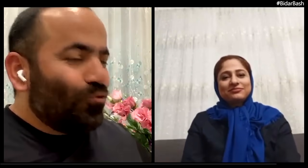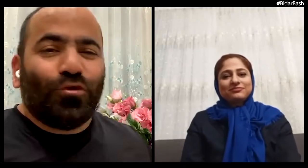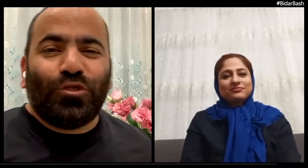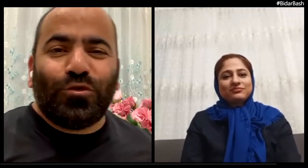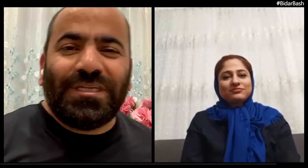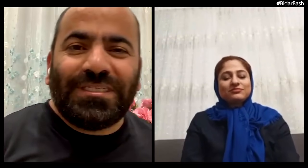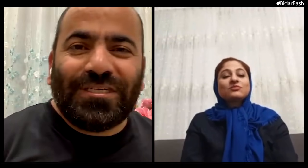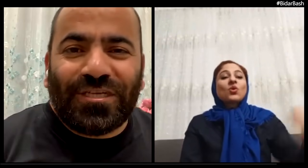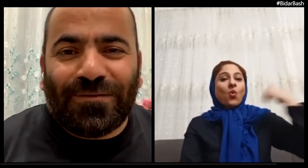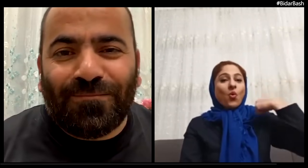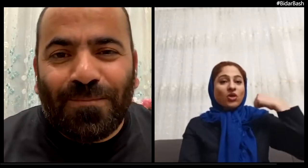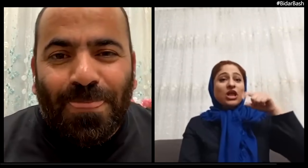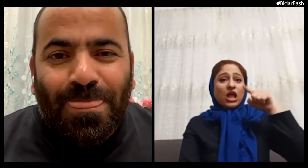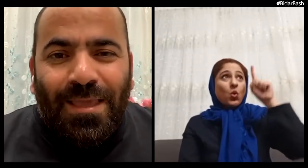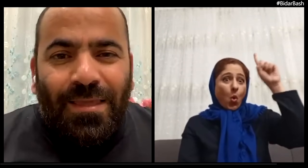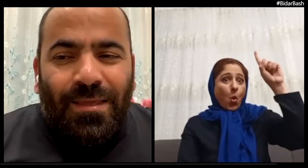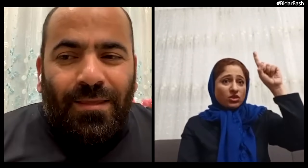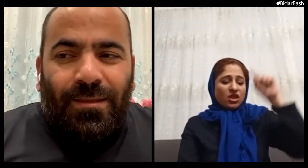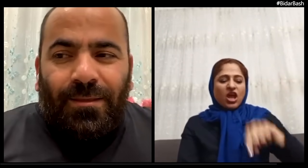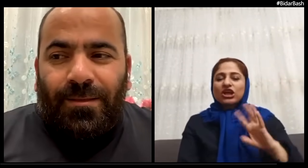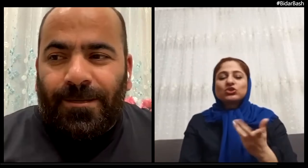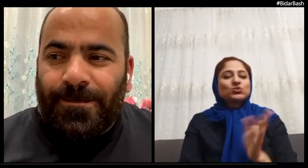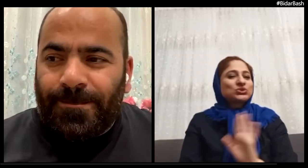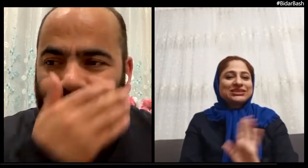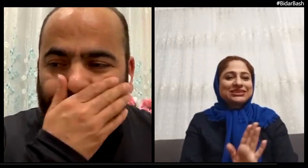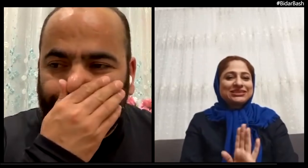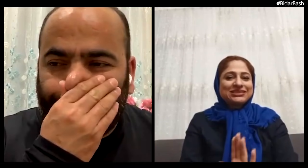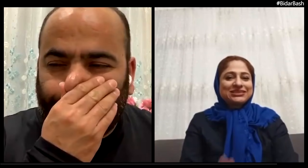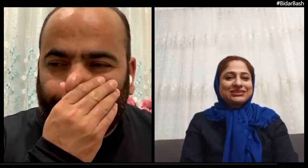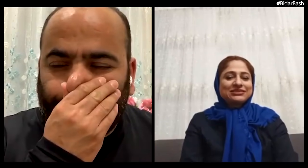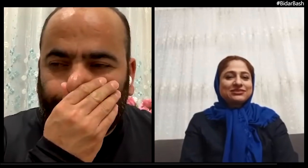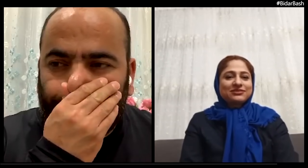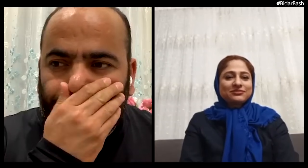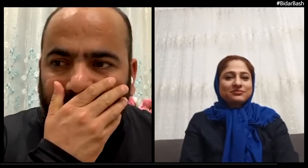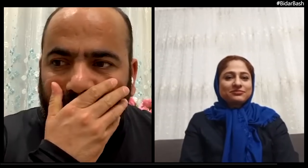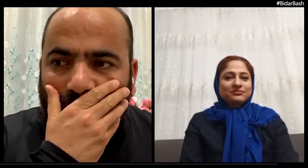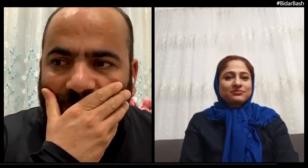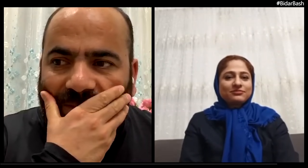قدرت تو اینجوری نیستش که